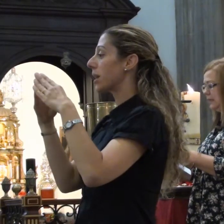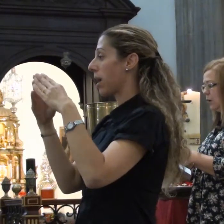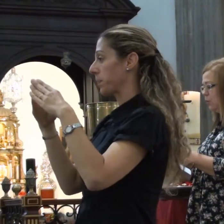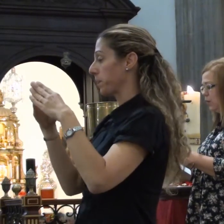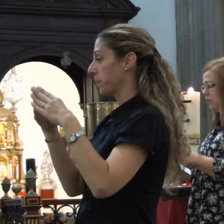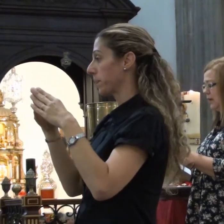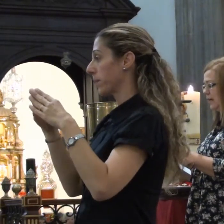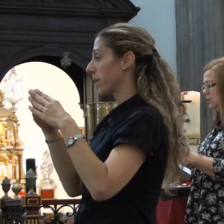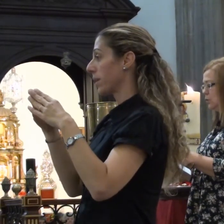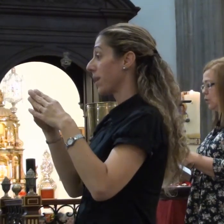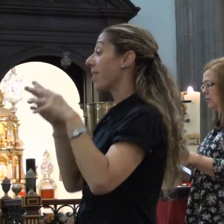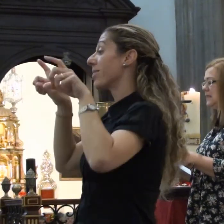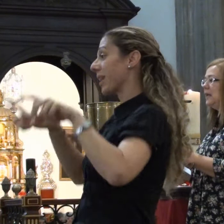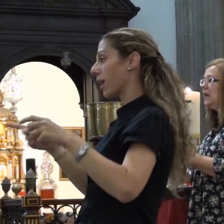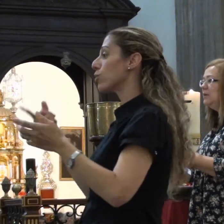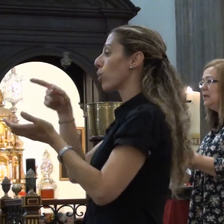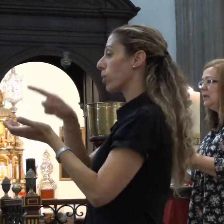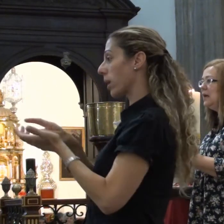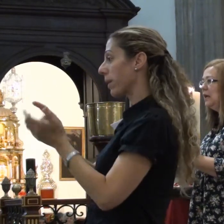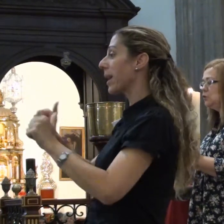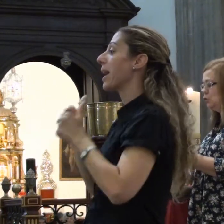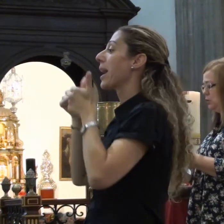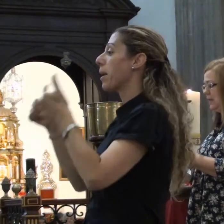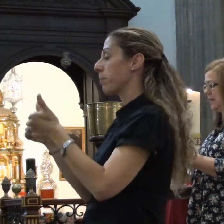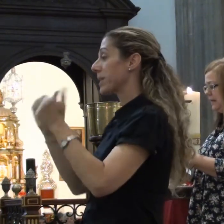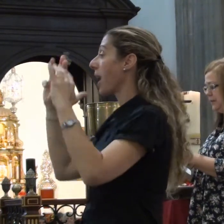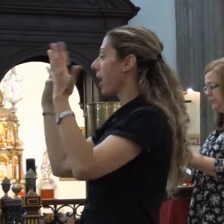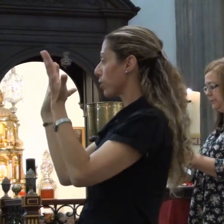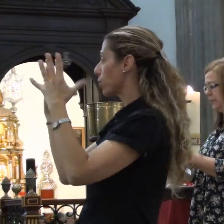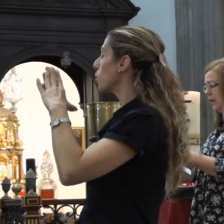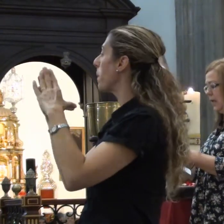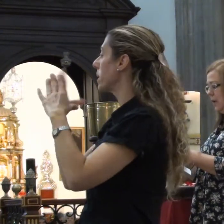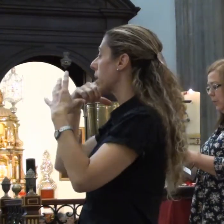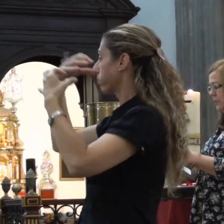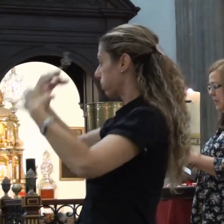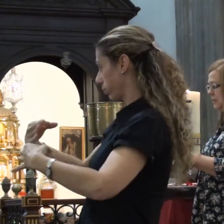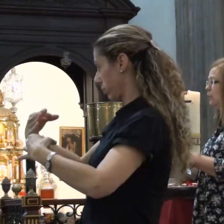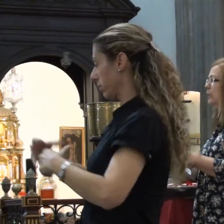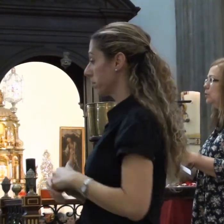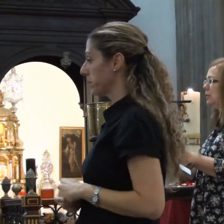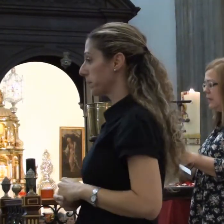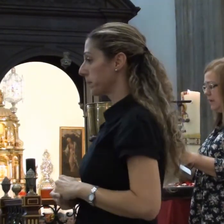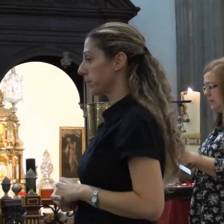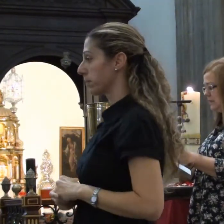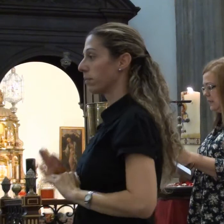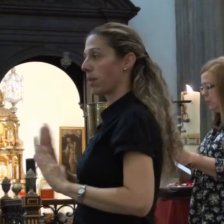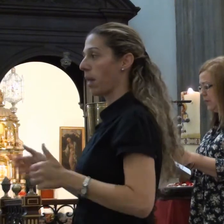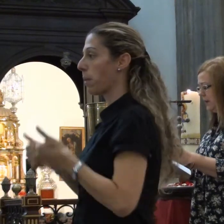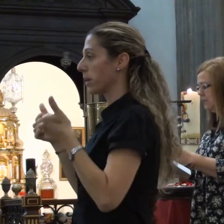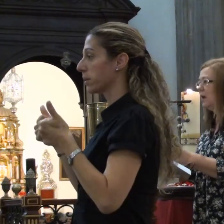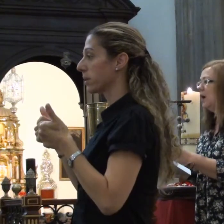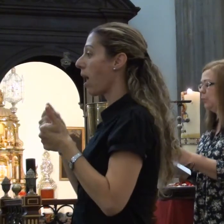tras un nuevo descanso comenzará la vigilia a las ocho de la tarde Pues bien De momento nada más